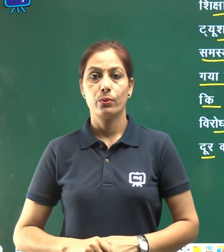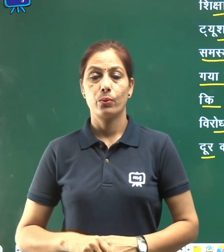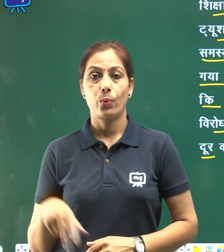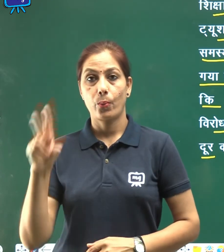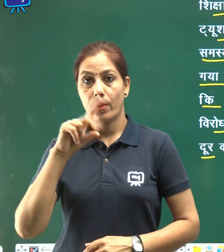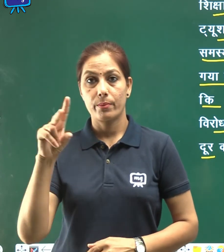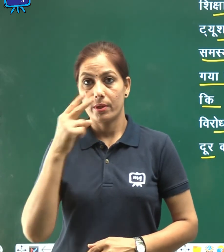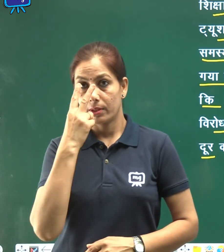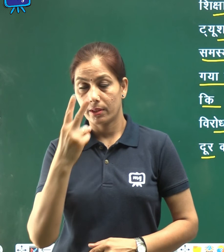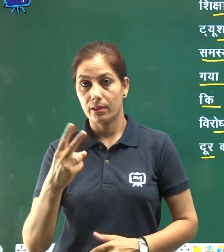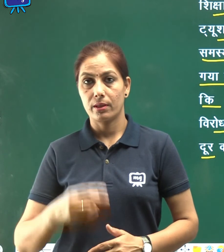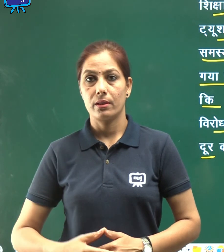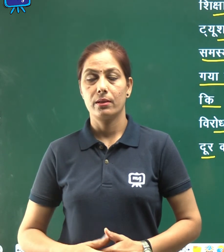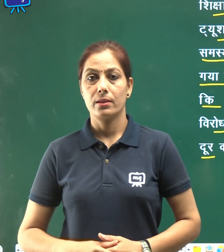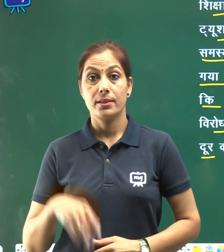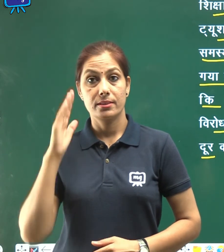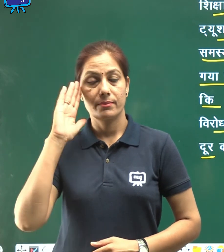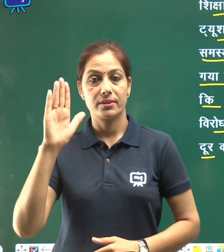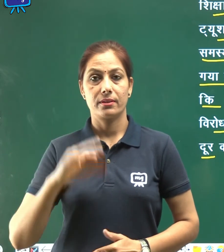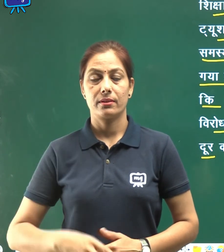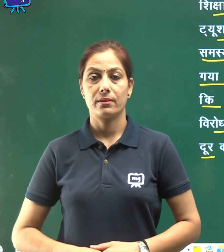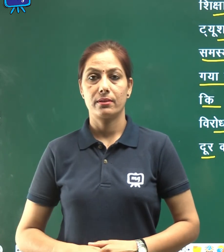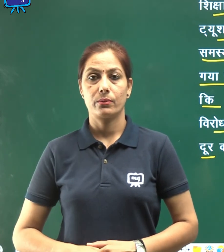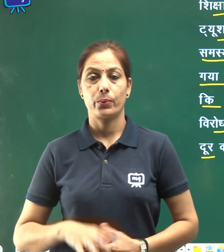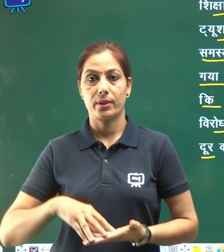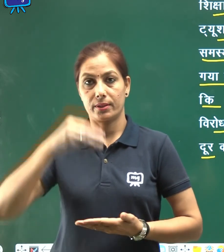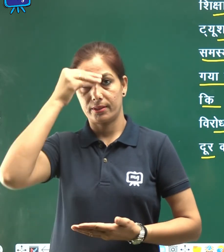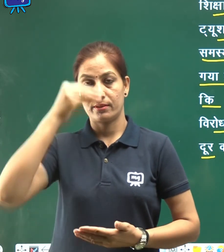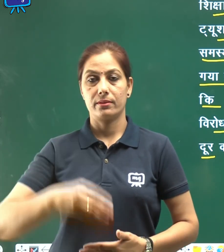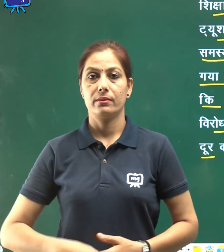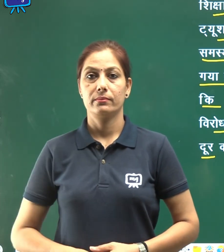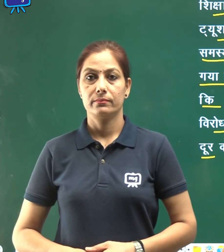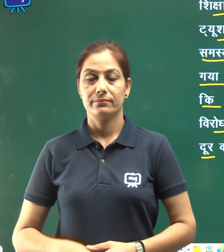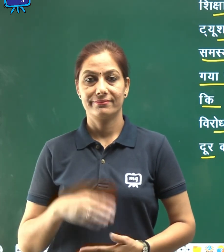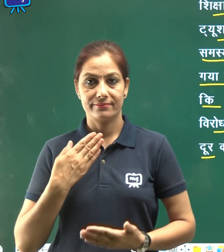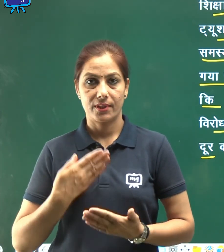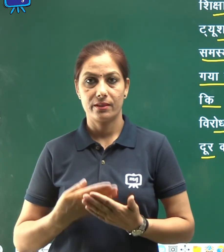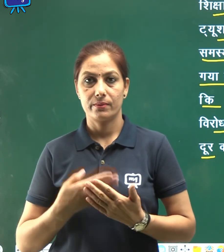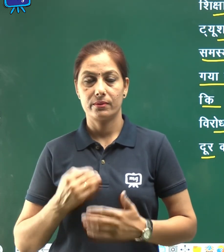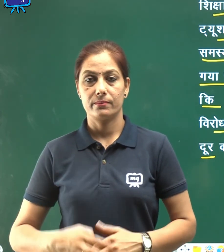बार बार देखें, समझें और याद करें। धन्यवाद।